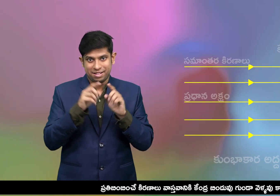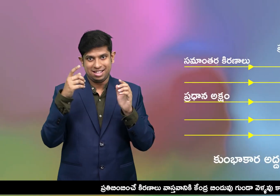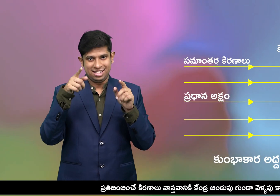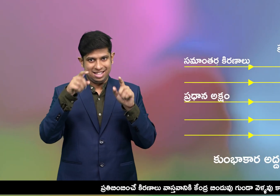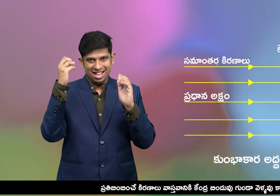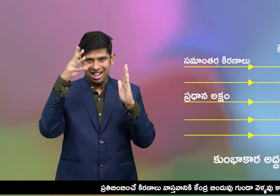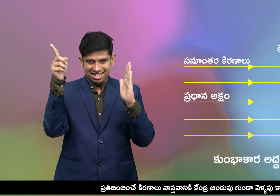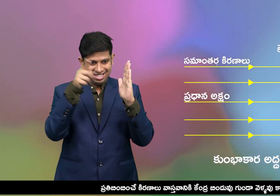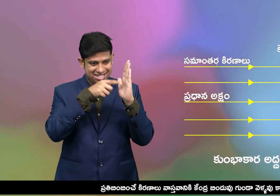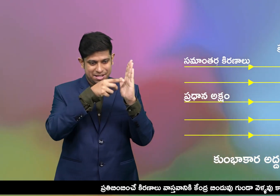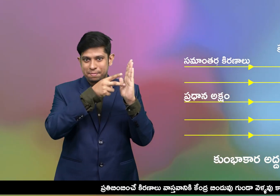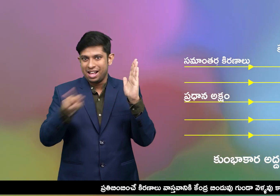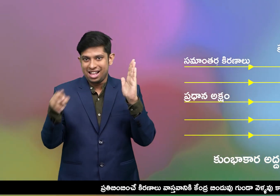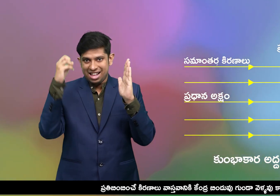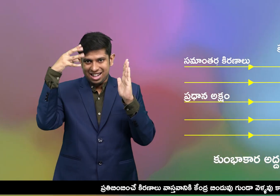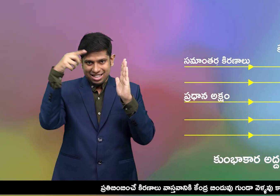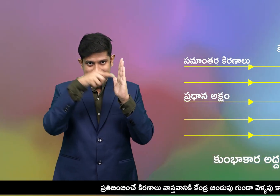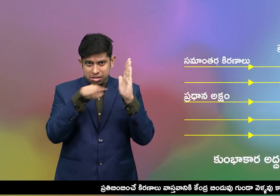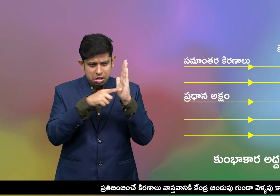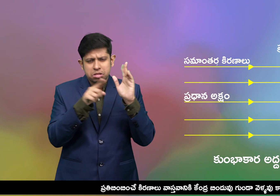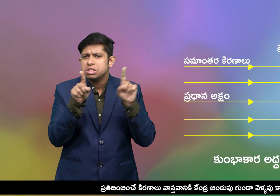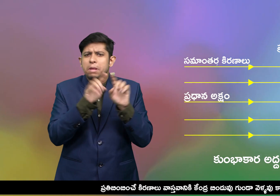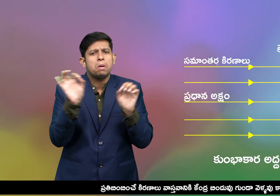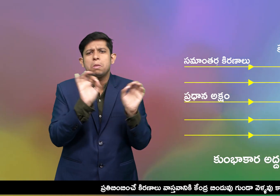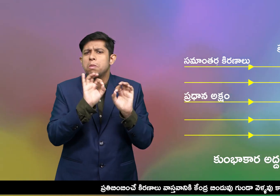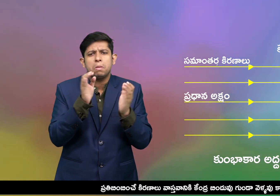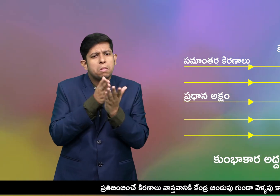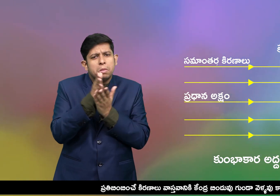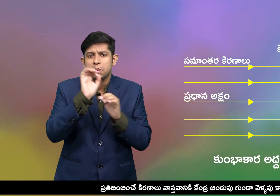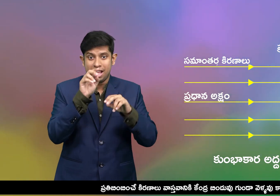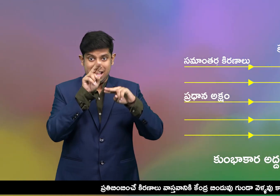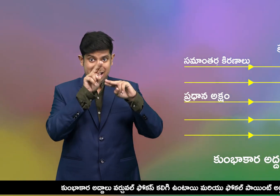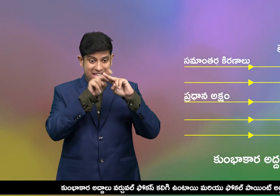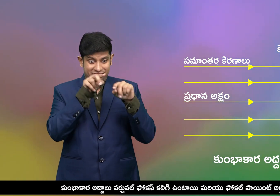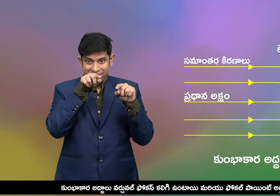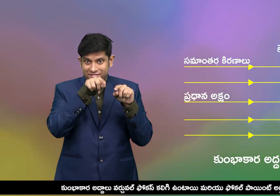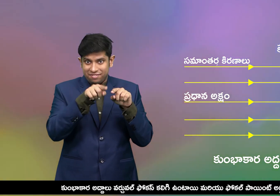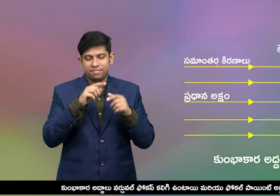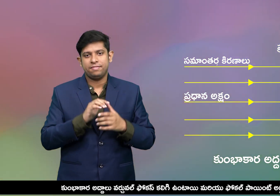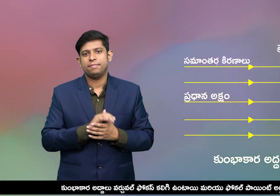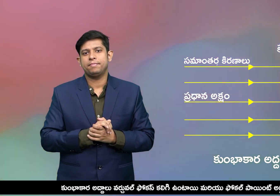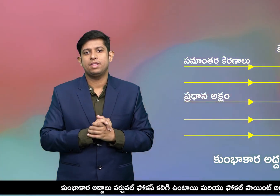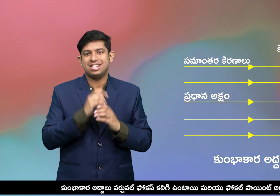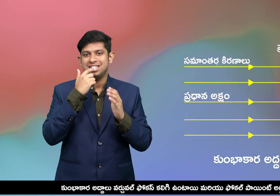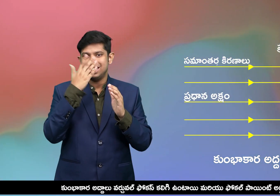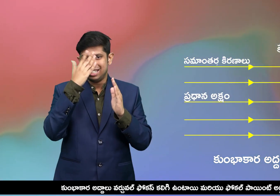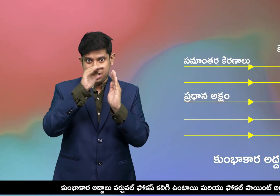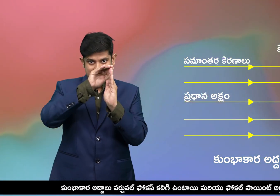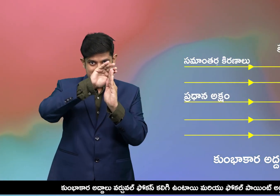ప్రతిబింబించే కిరణాలు వాస్తవానికి కేంద్ర బిందువు గుండా వెళ్ళవు. కాబట్టి కుంభాకార అద్దాలు వర్చువల్ ఫోకస్ కలిగి ఉంటాయి